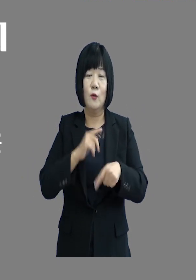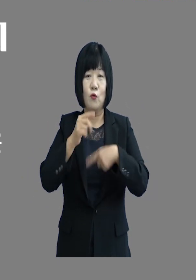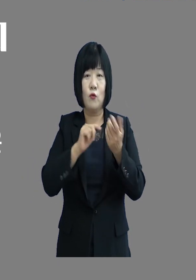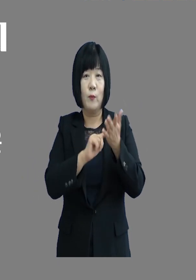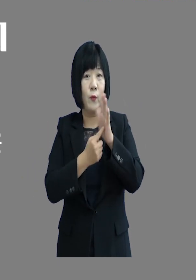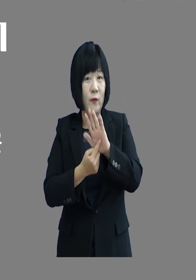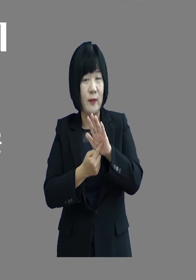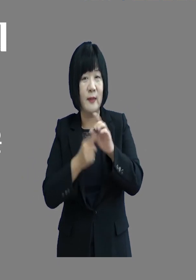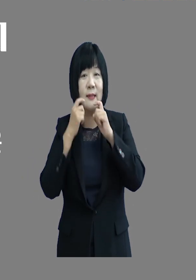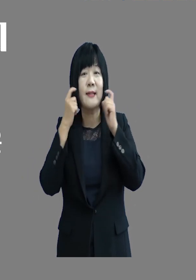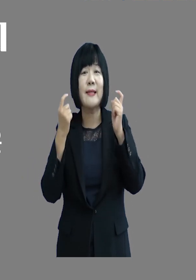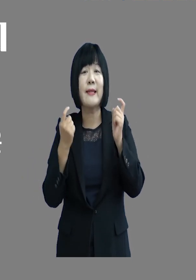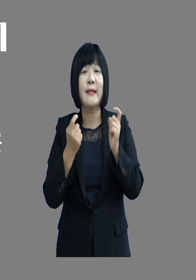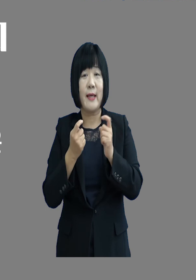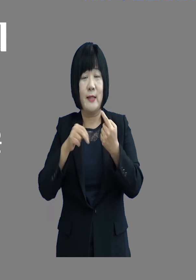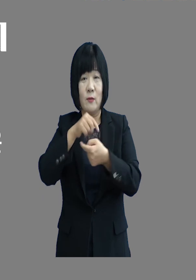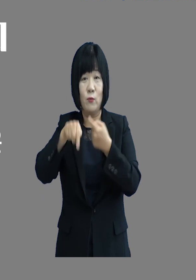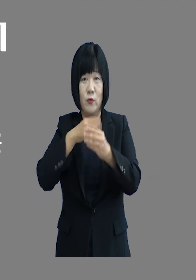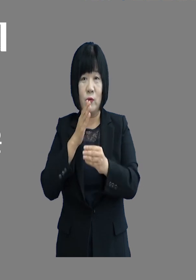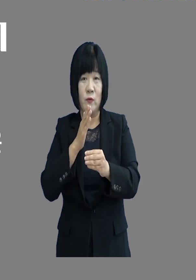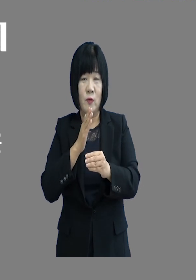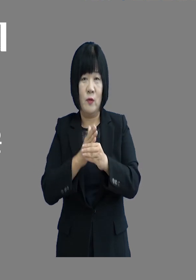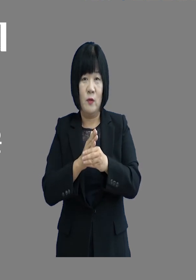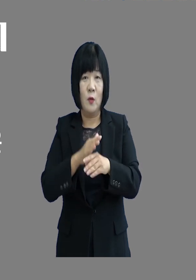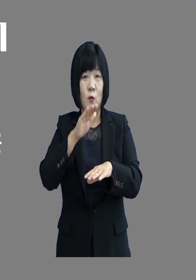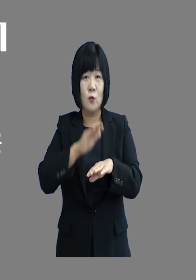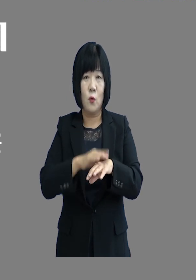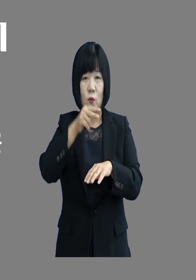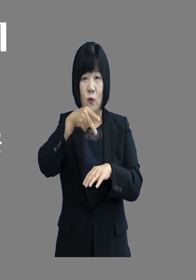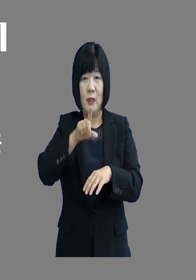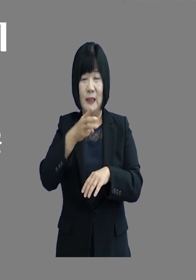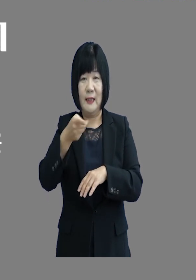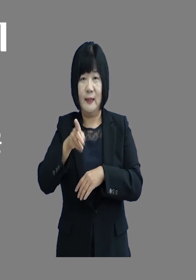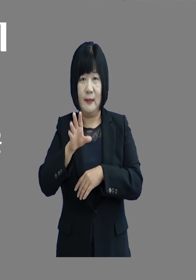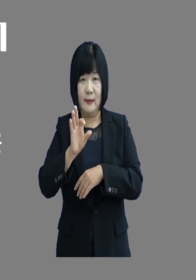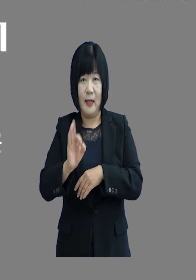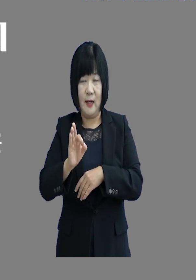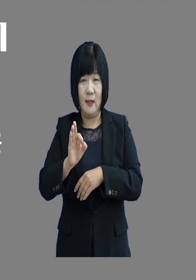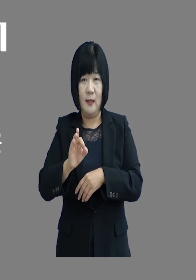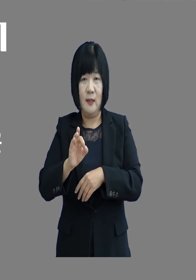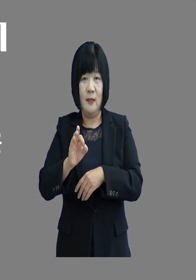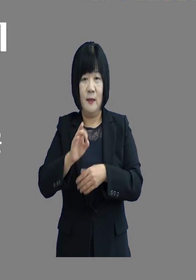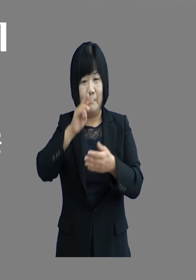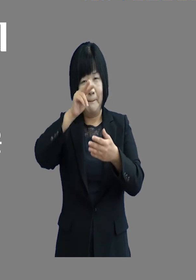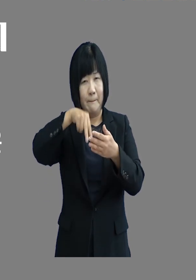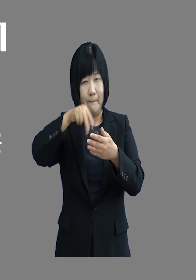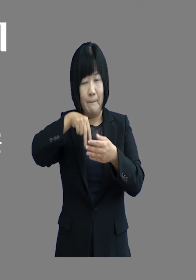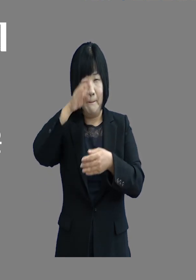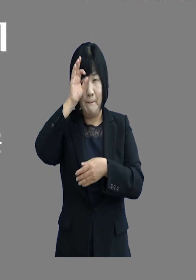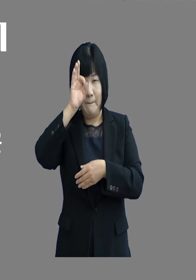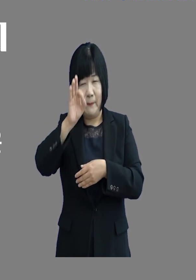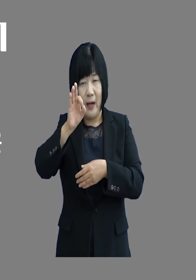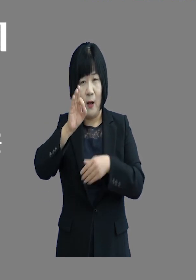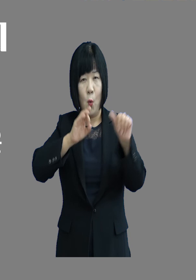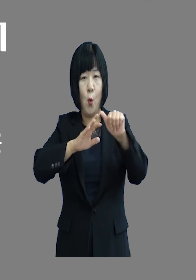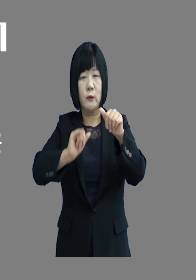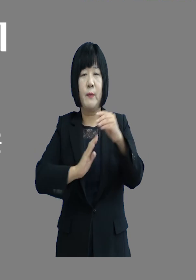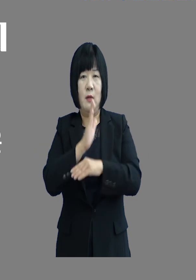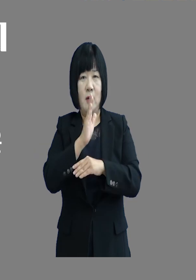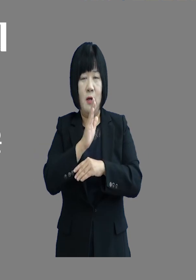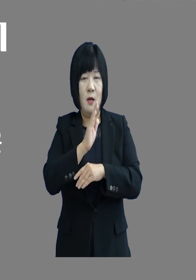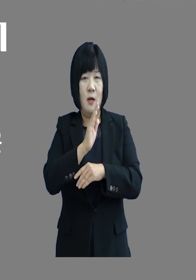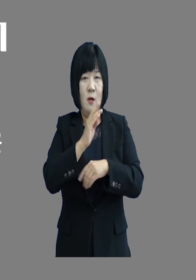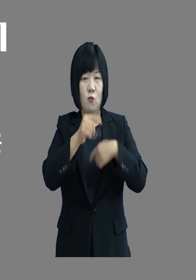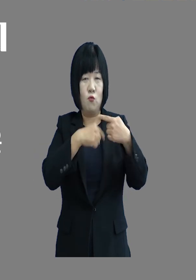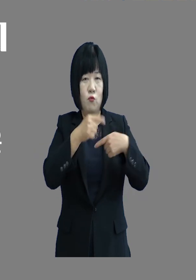컨셉의 개인 채널을 운영하고 있는 손사탕은 이미 구독자 5,000명을 넘겼습니다. 왜